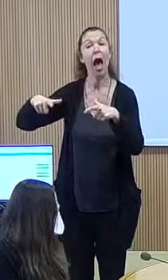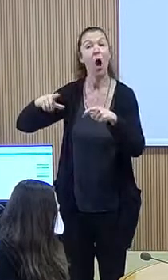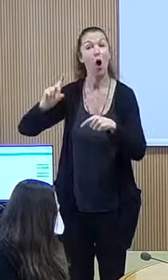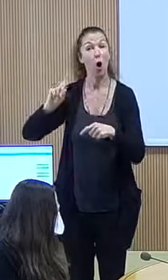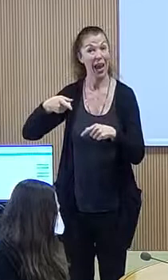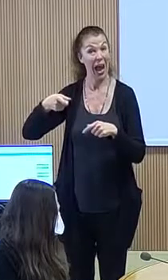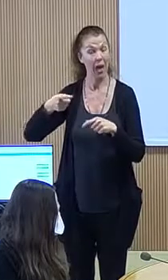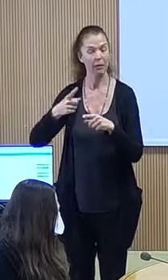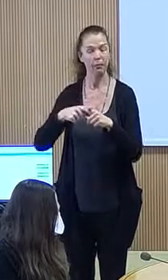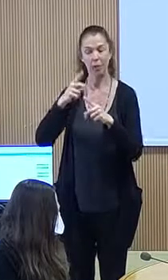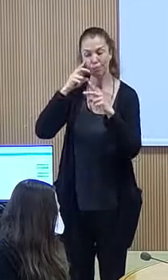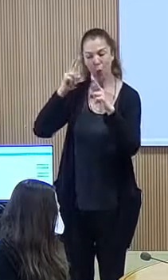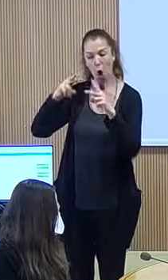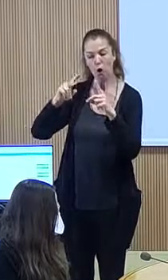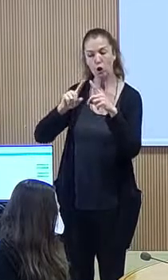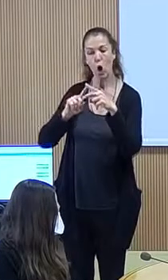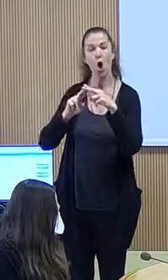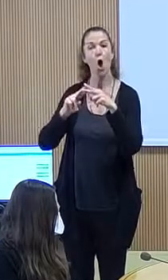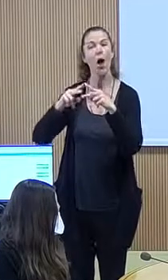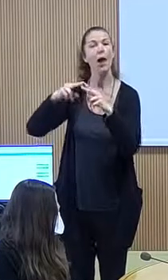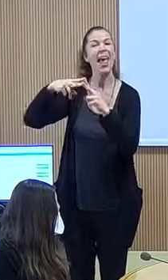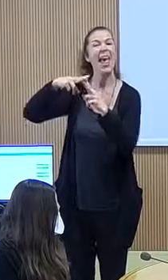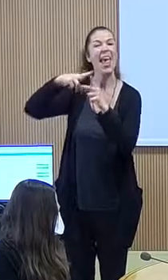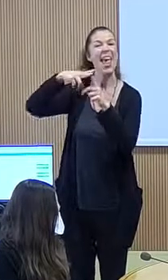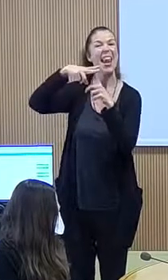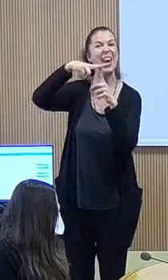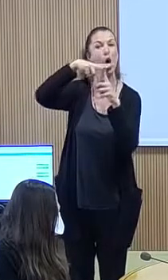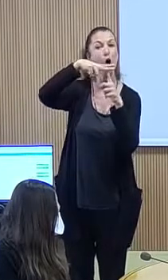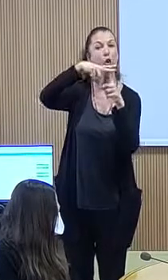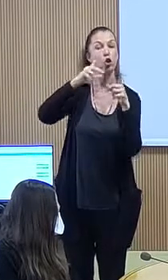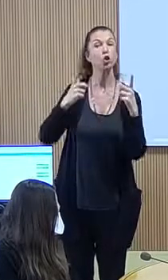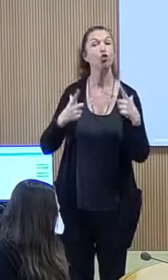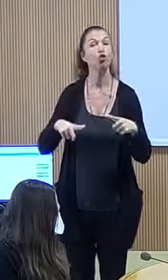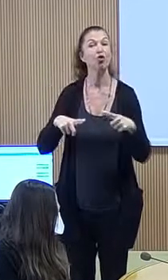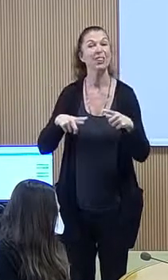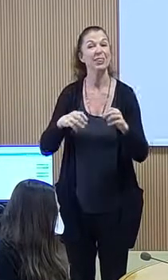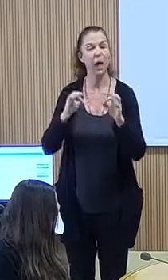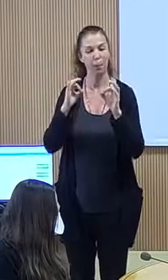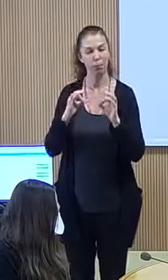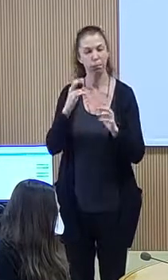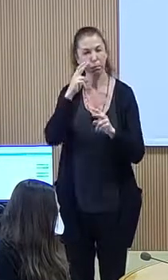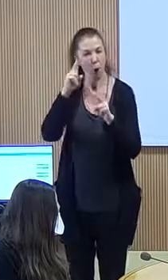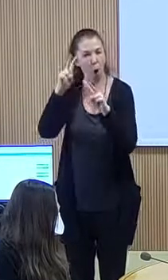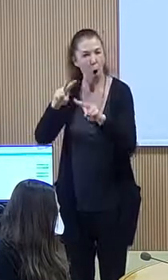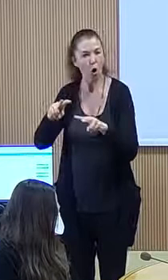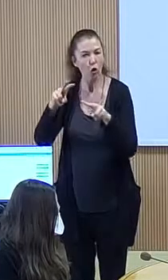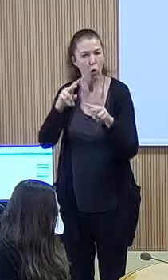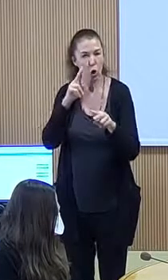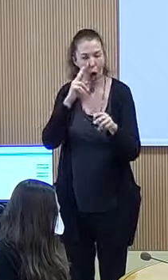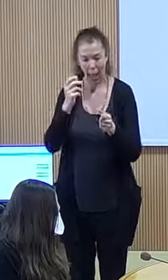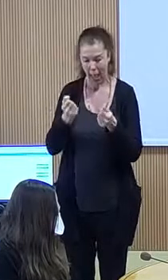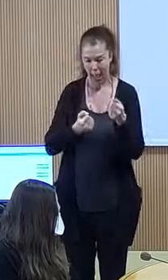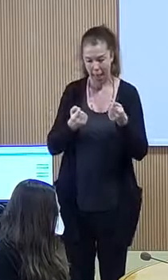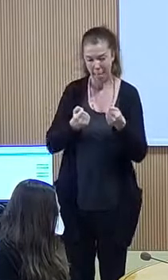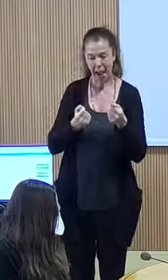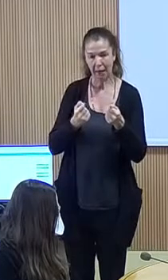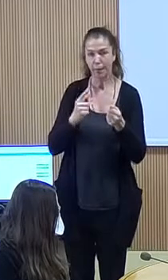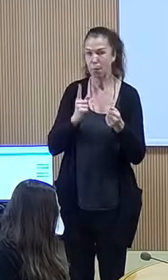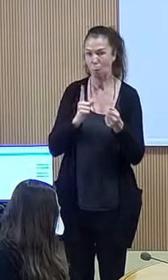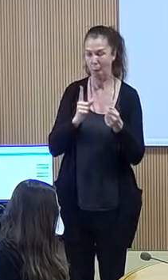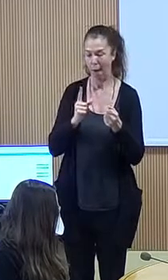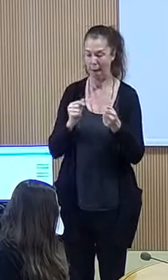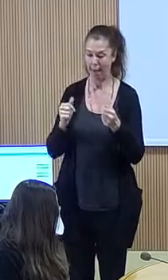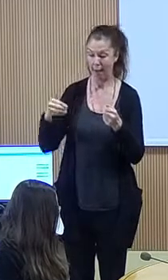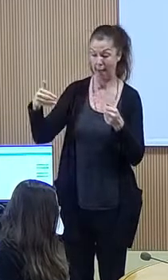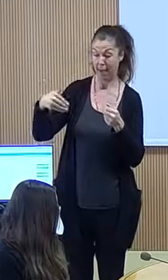anche soprattutto sulla città sulle città concentrato dicevo quello veicolare sulle vie di ingresso di uscita e poi su quelle zone della